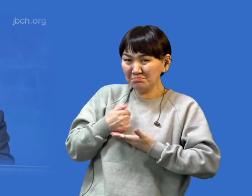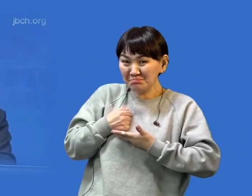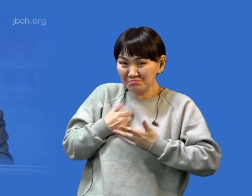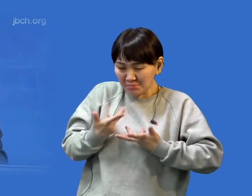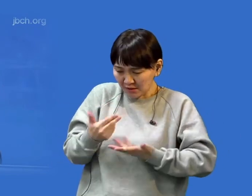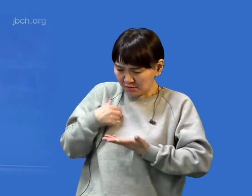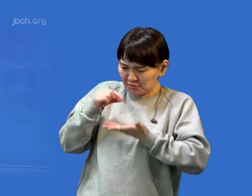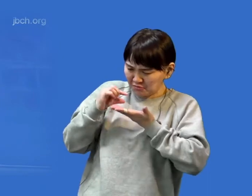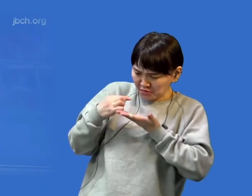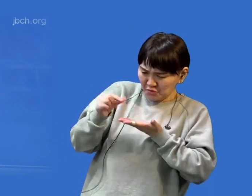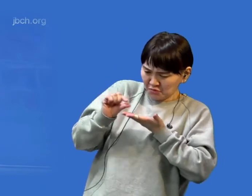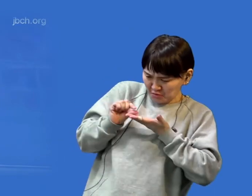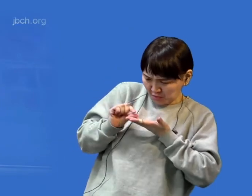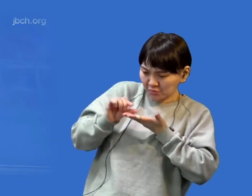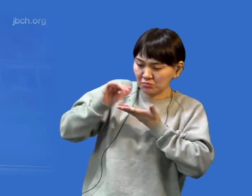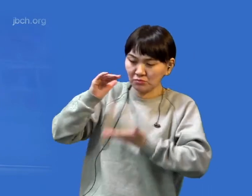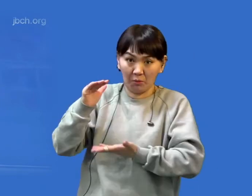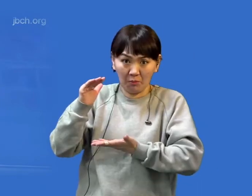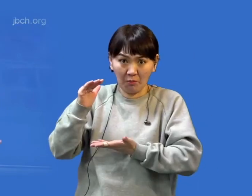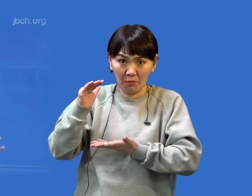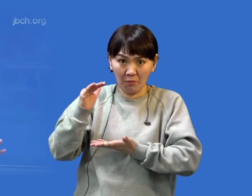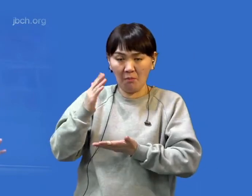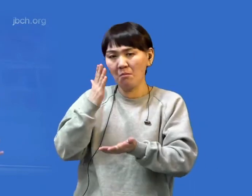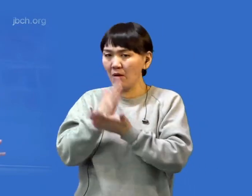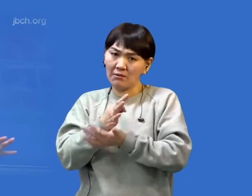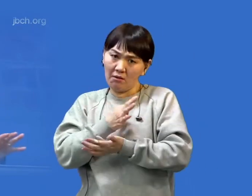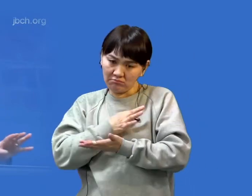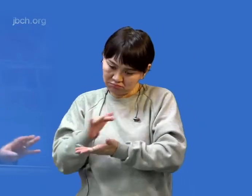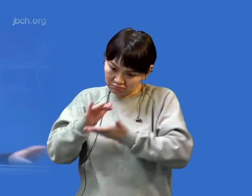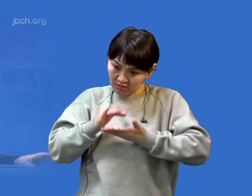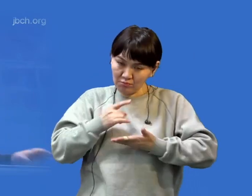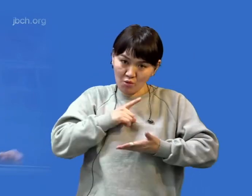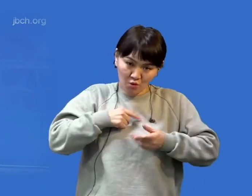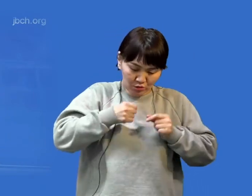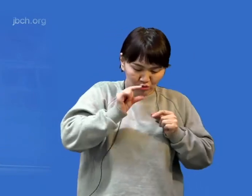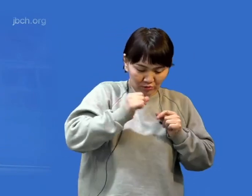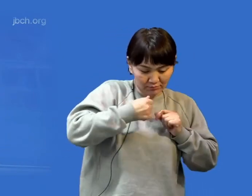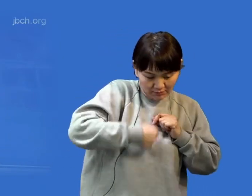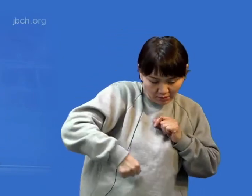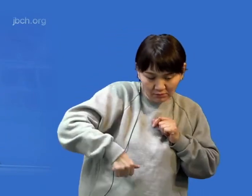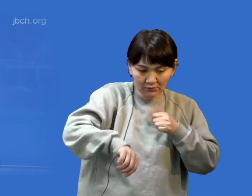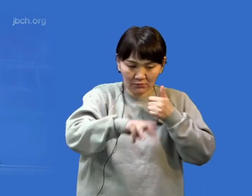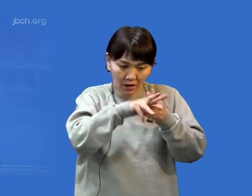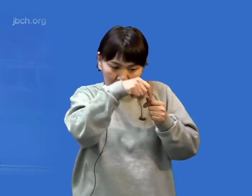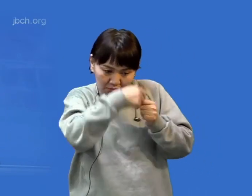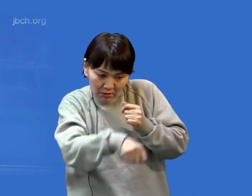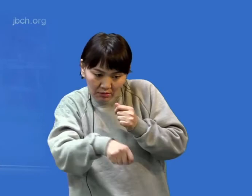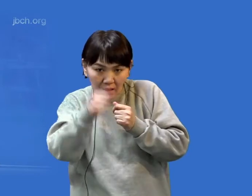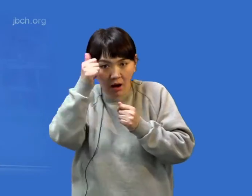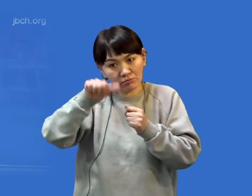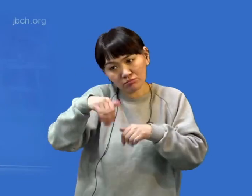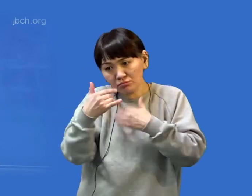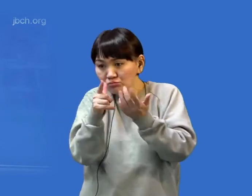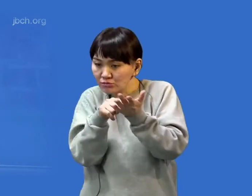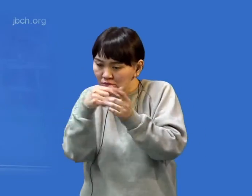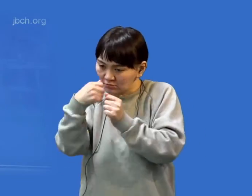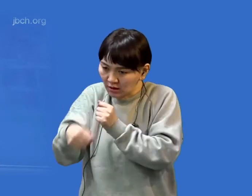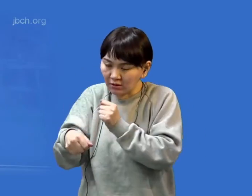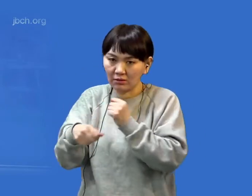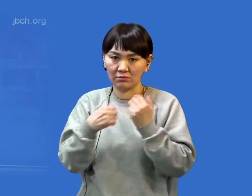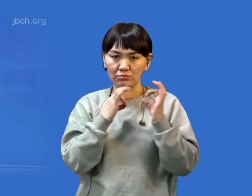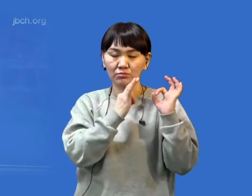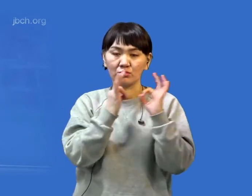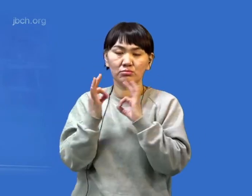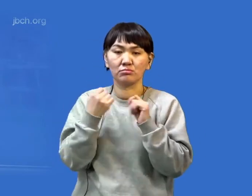гэж юм байна. Сайн мэдээний төлөө зарцуулах хэрэгтэй юм гэж байна. Ахын дүүс нарийнхэн төлөө хэрэгтэй зарцуулах юм гэж